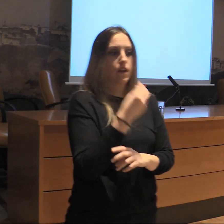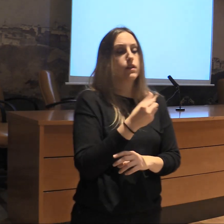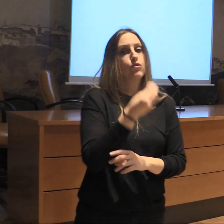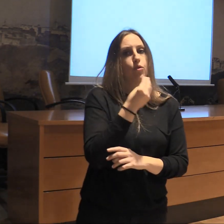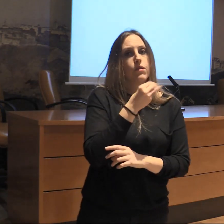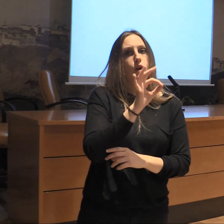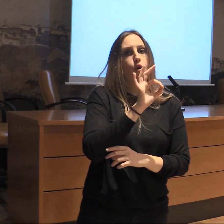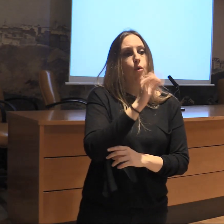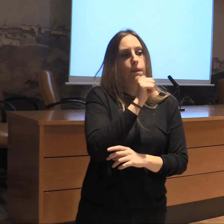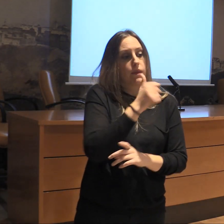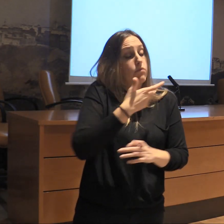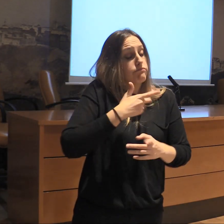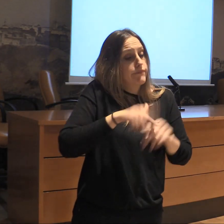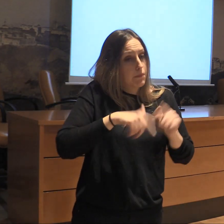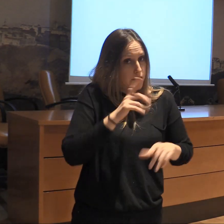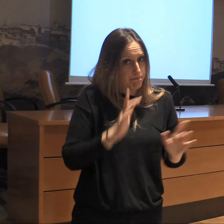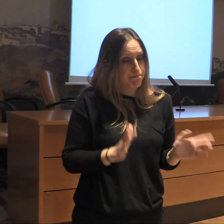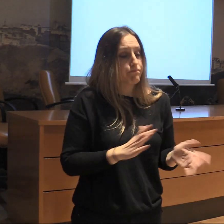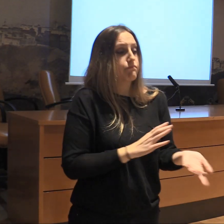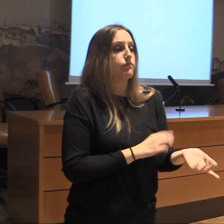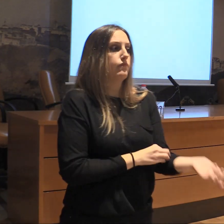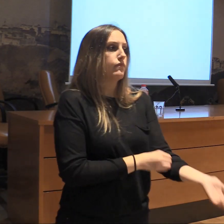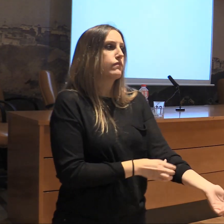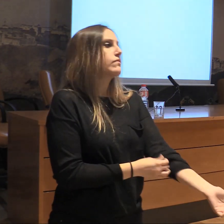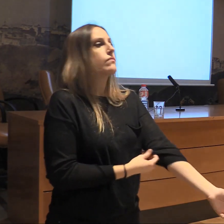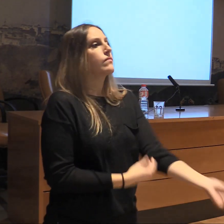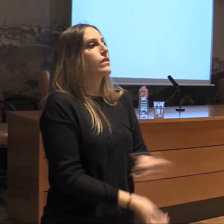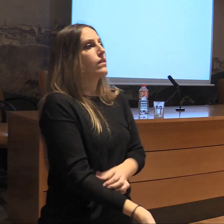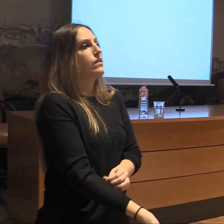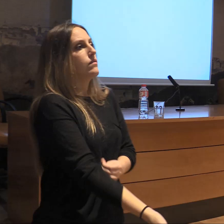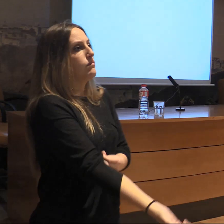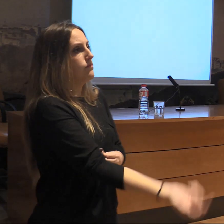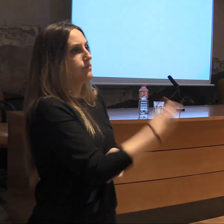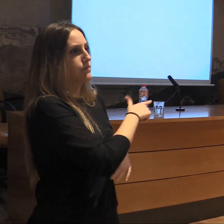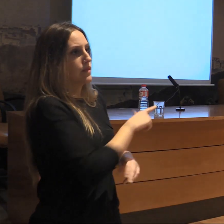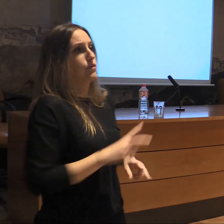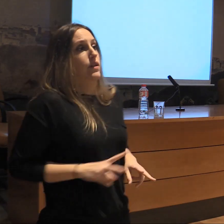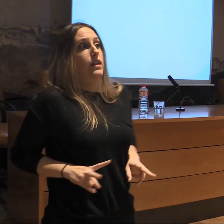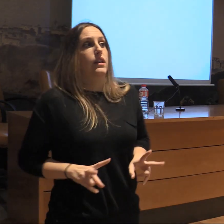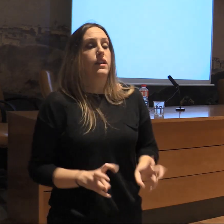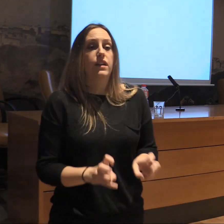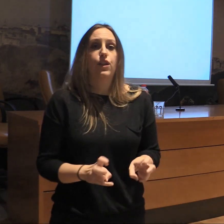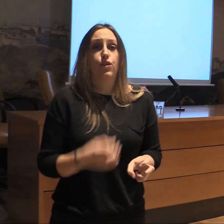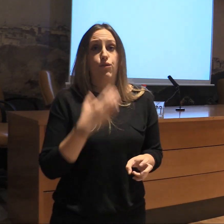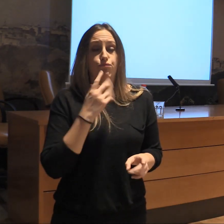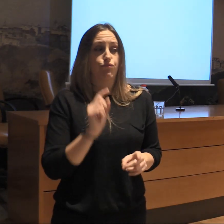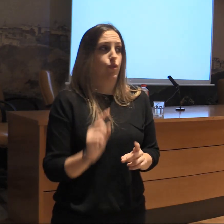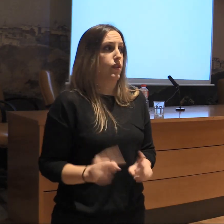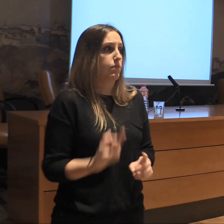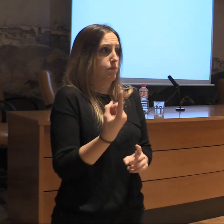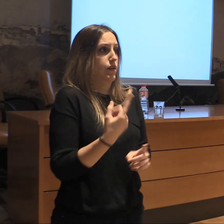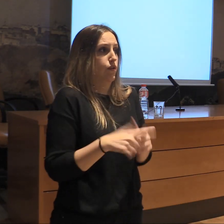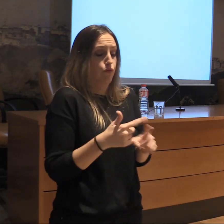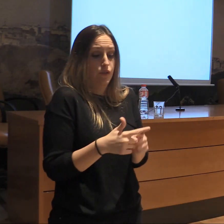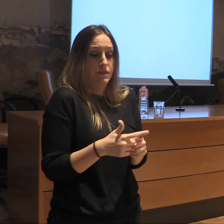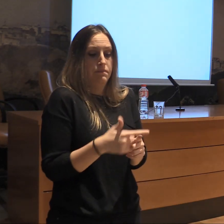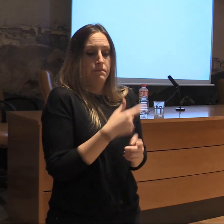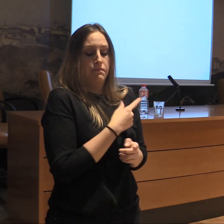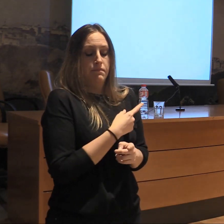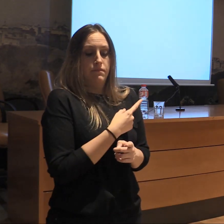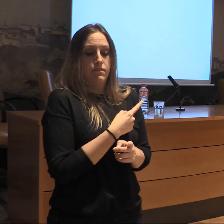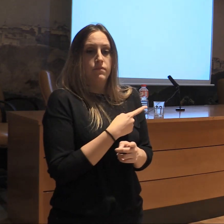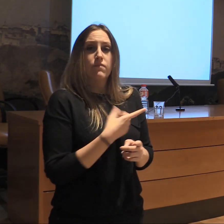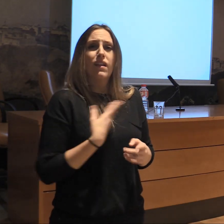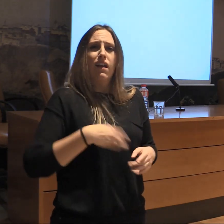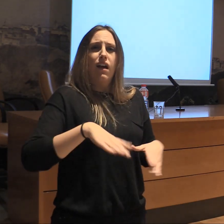fue, en cierto modo, el desencadenante de la reforma, porque bueno, una de las primeras cosas que hizo fue llevar